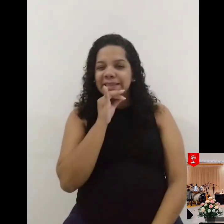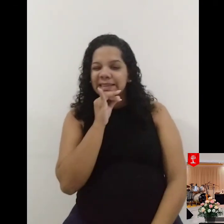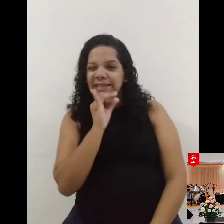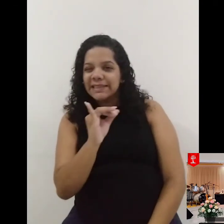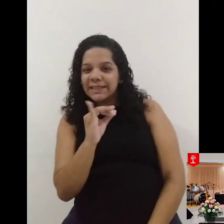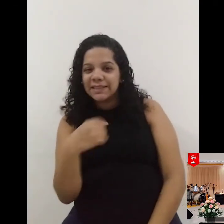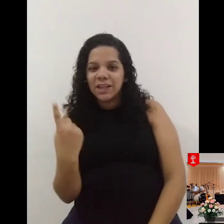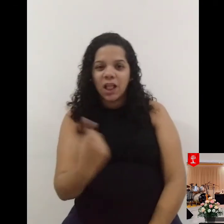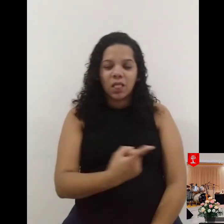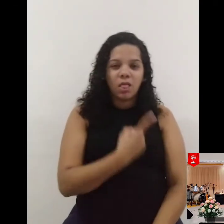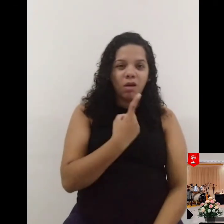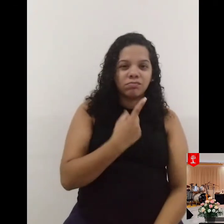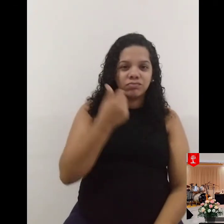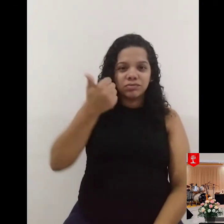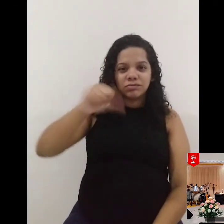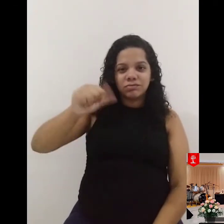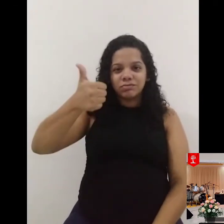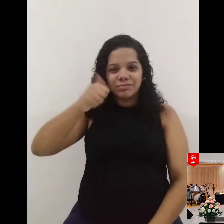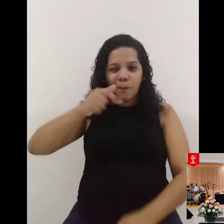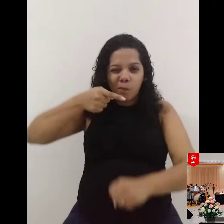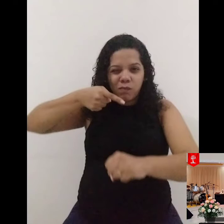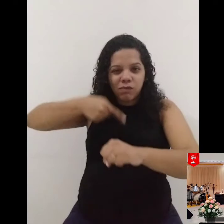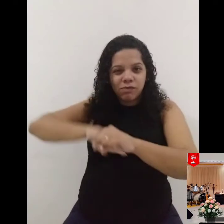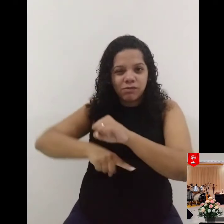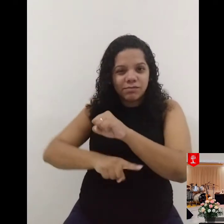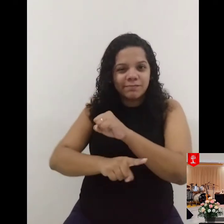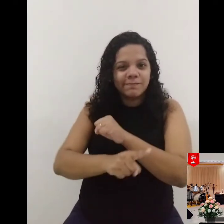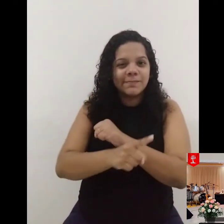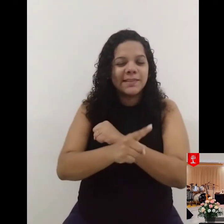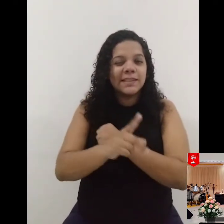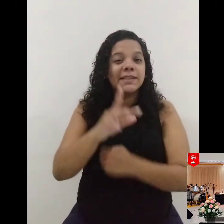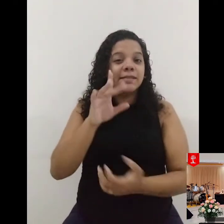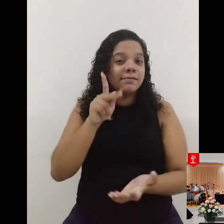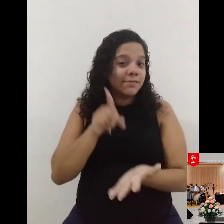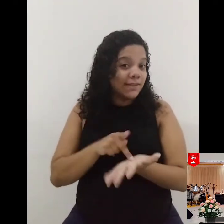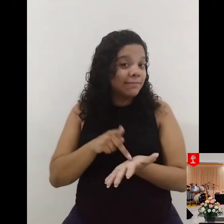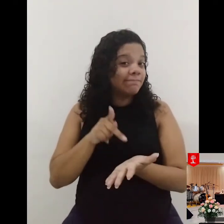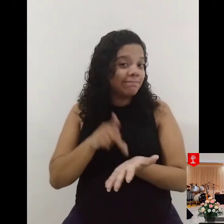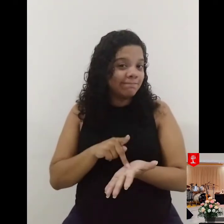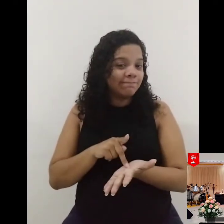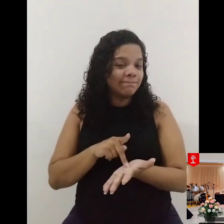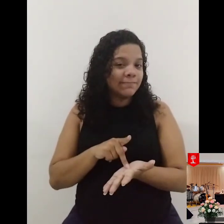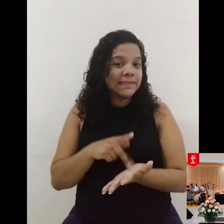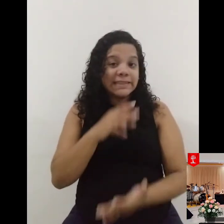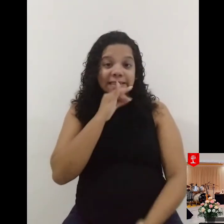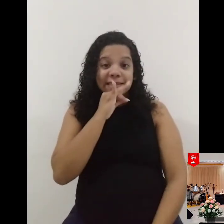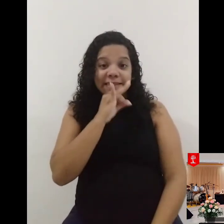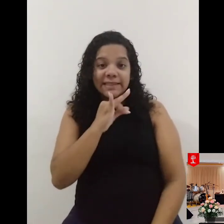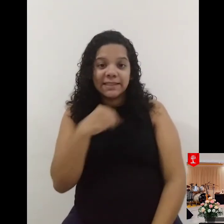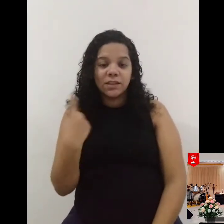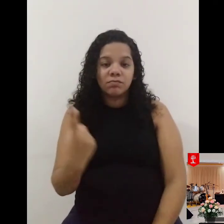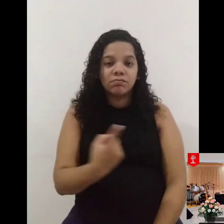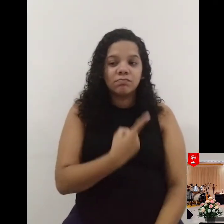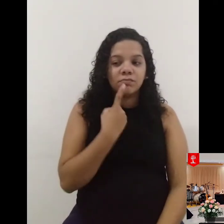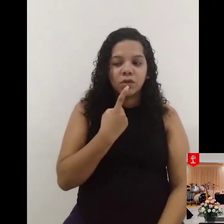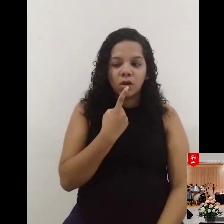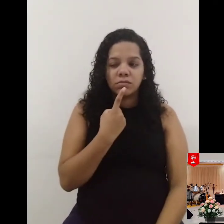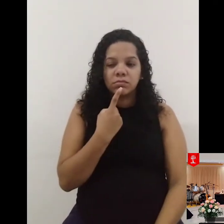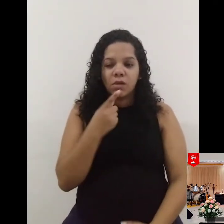conclusão de que algumas vezes, ou até muitas vezes, agimos assim como